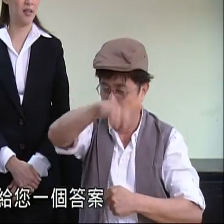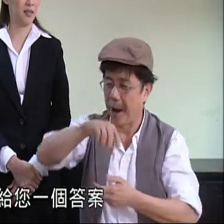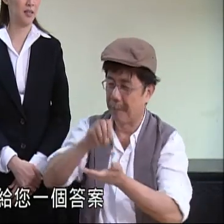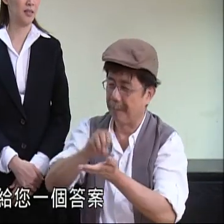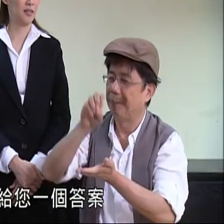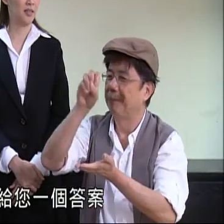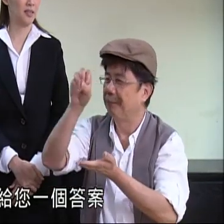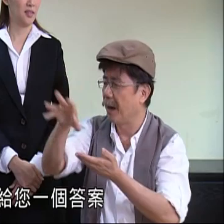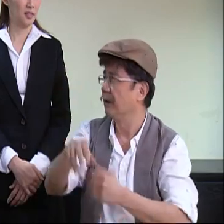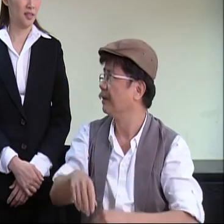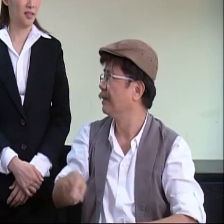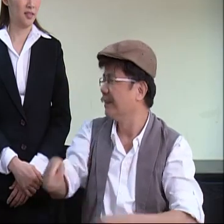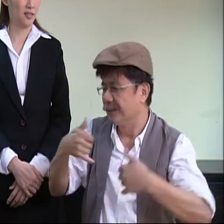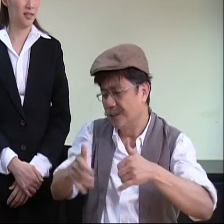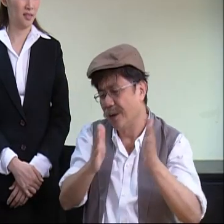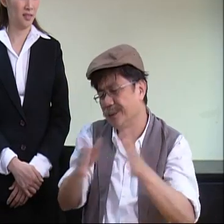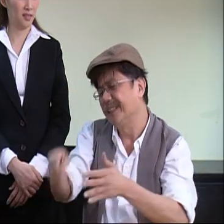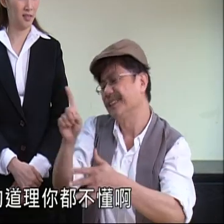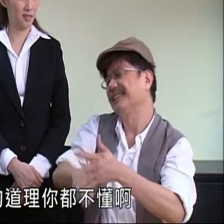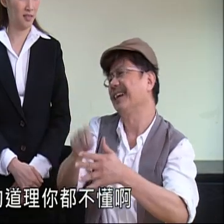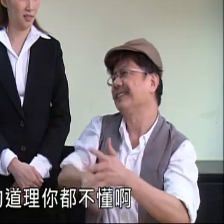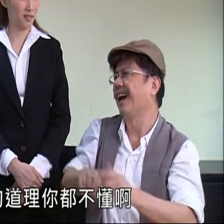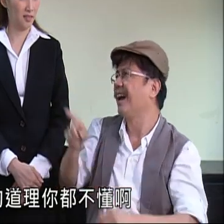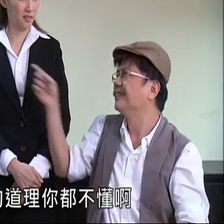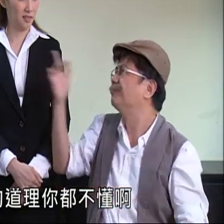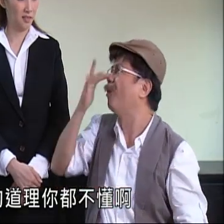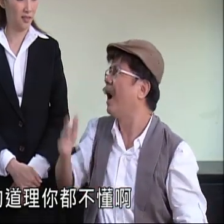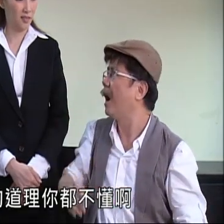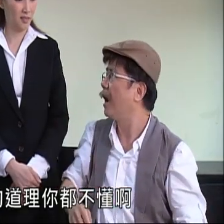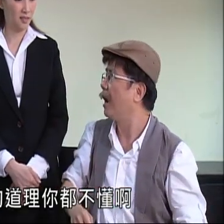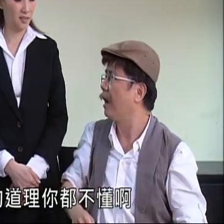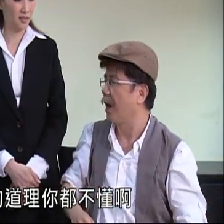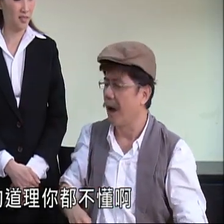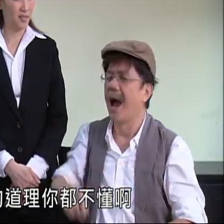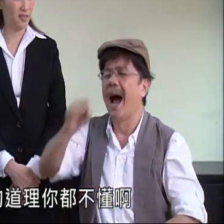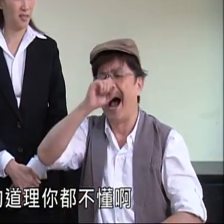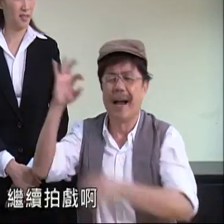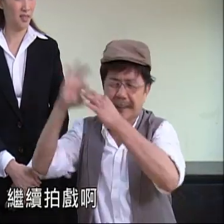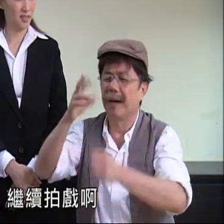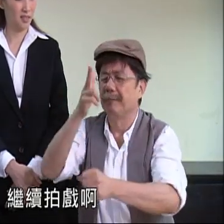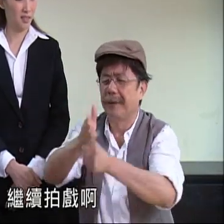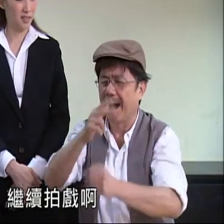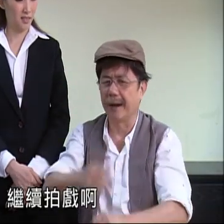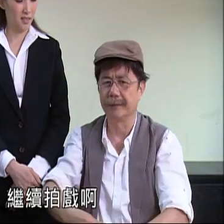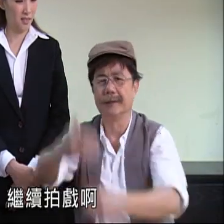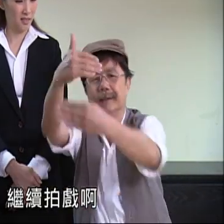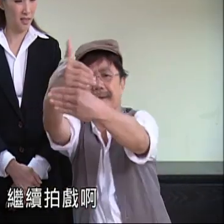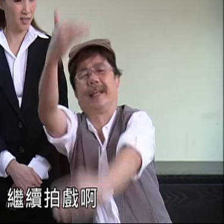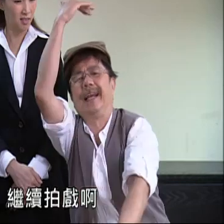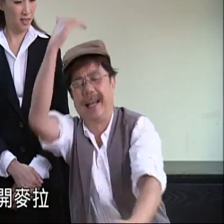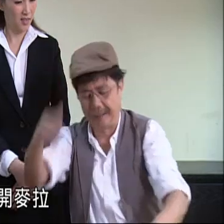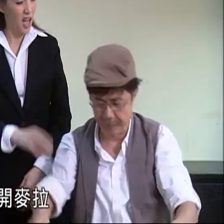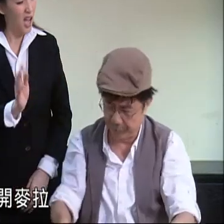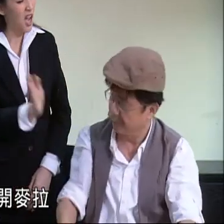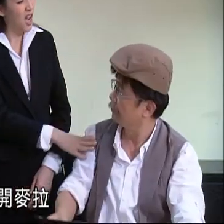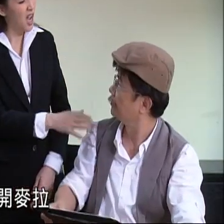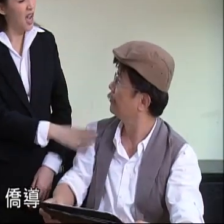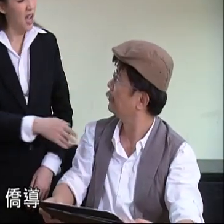答案。哎，这么简单的道理你都不懂啊？好了好了，继续拍戏啊。 Camera。 乔